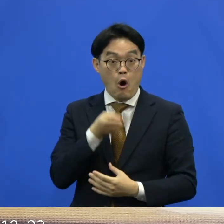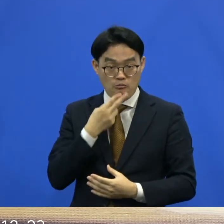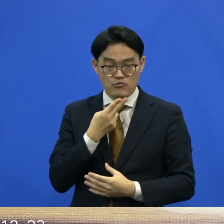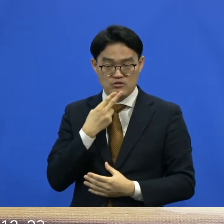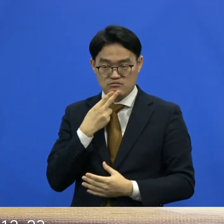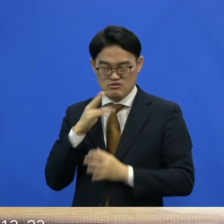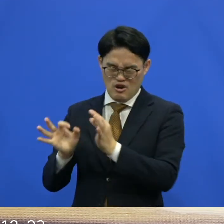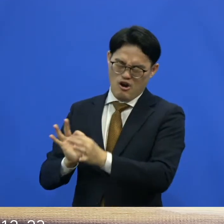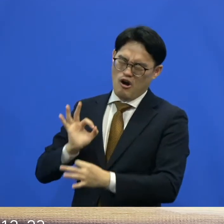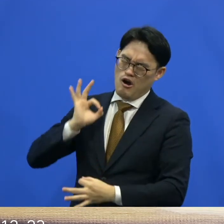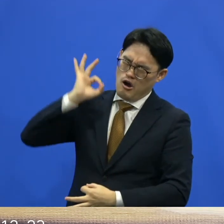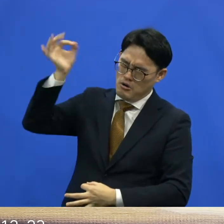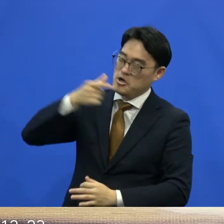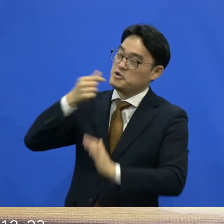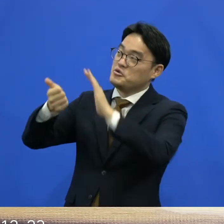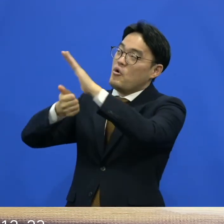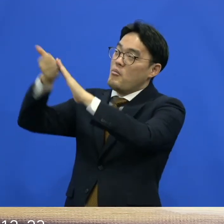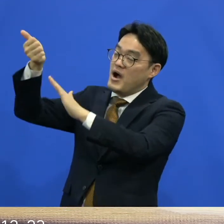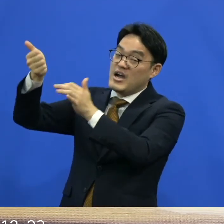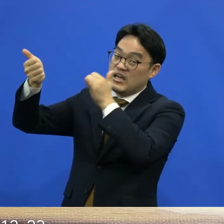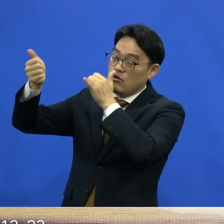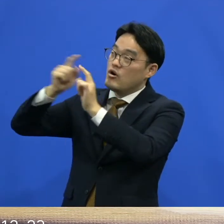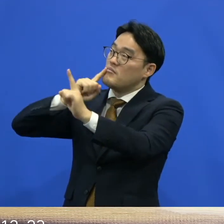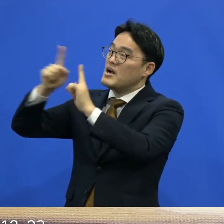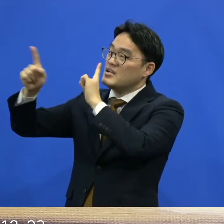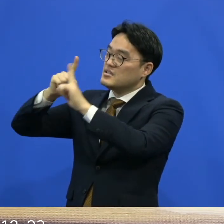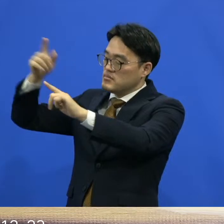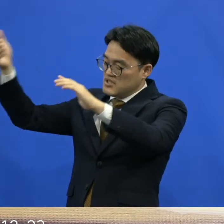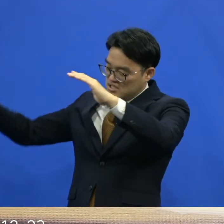그 말씀이 이루어질 때까지.